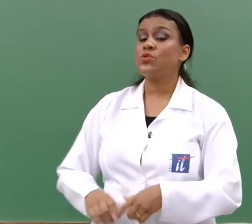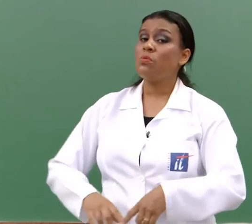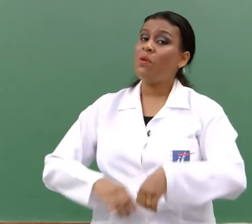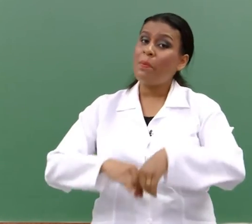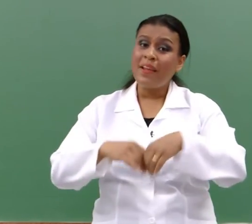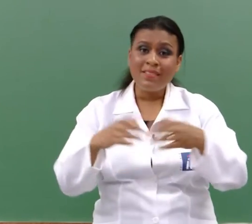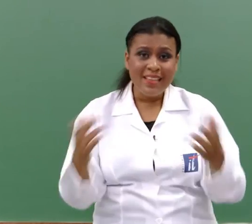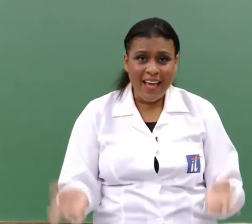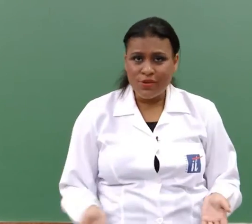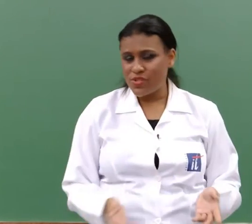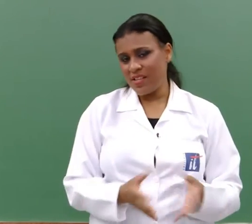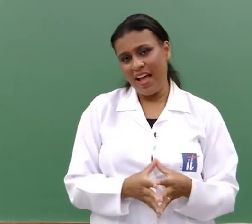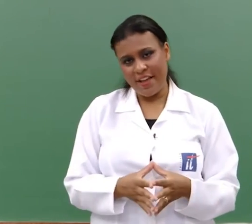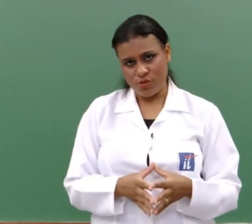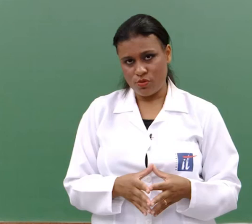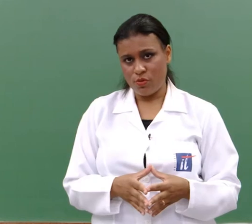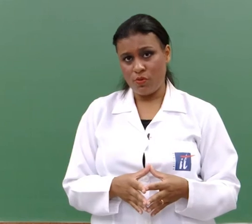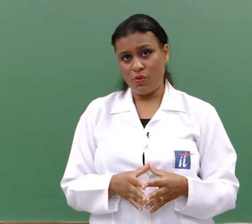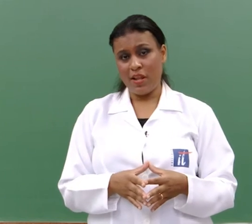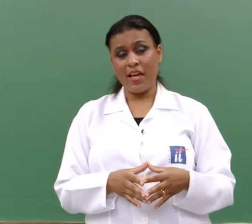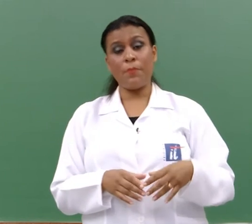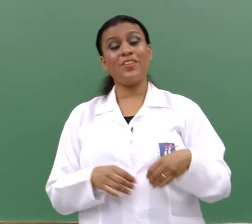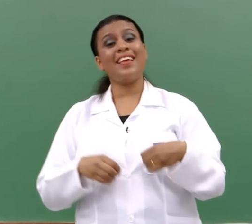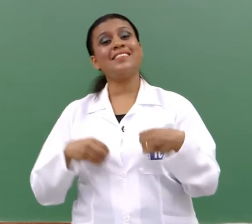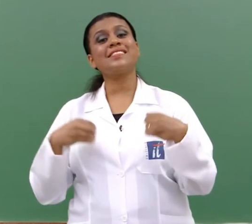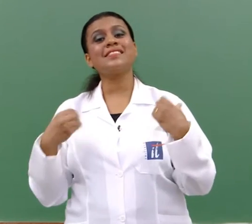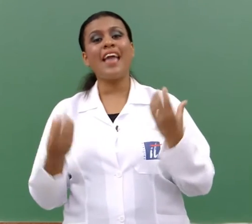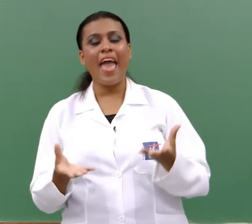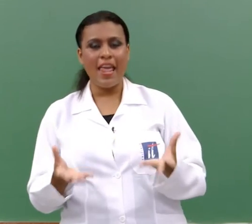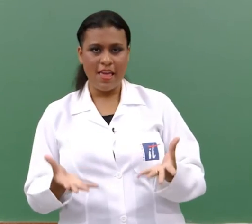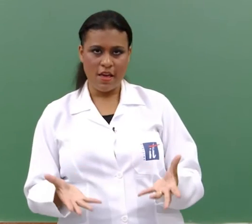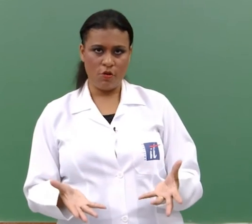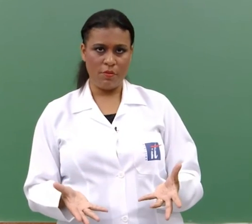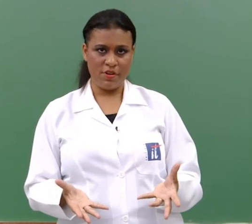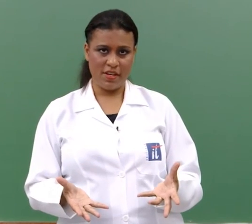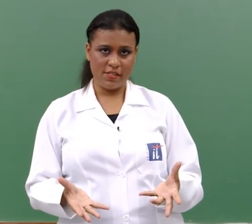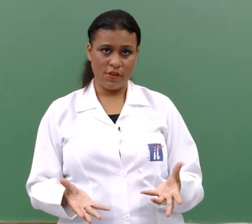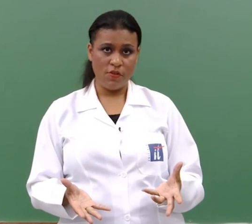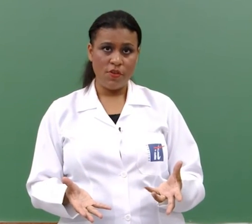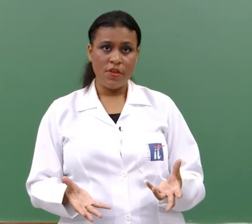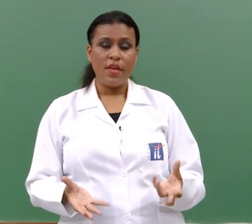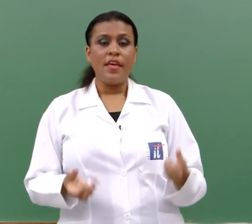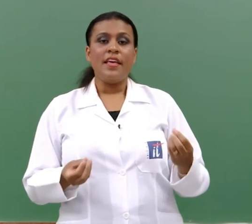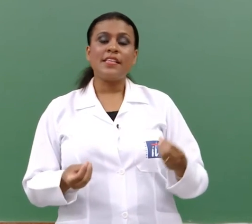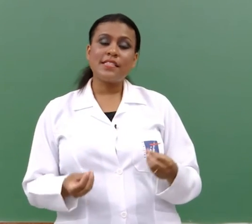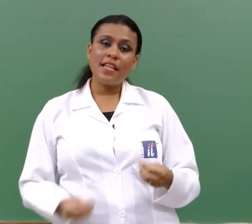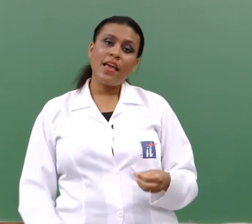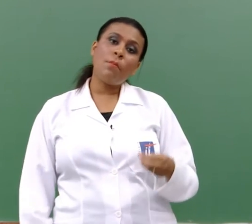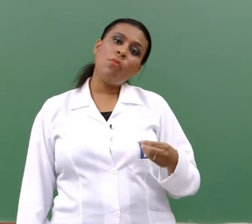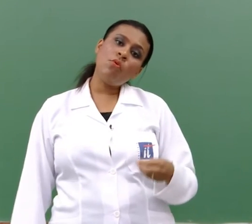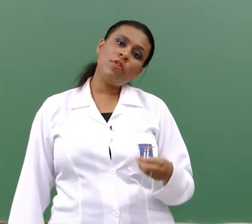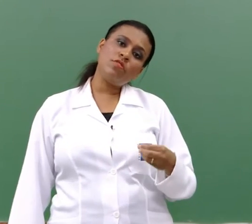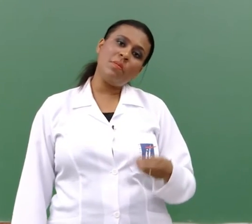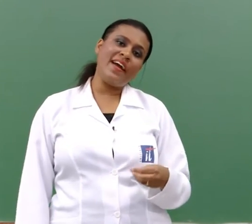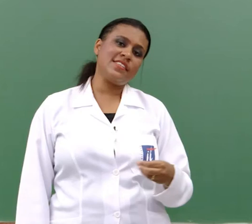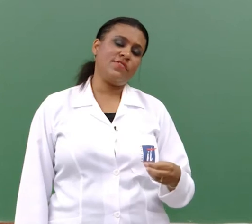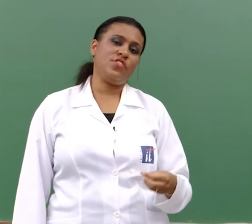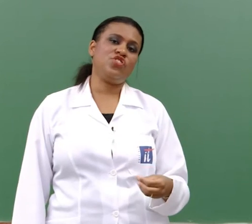costumam aprender os sinais junto com o colega porque eles querem a comunicação. E seria muito mais efetivo